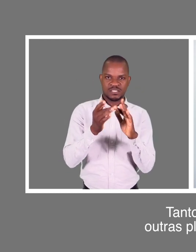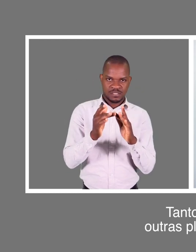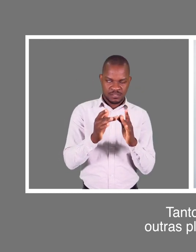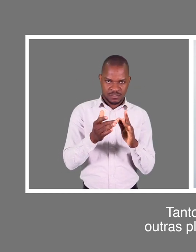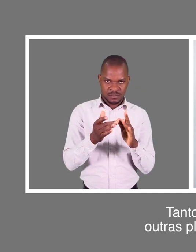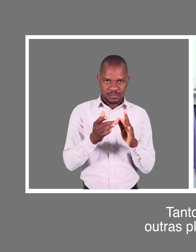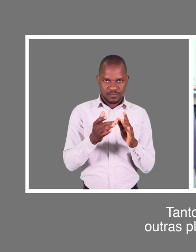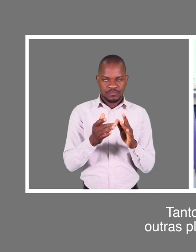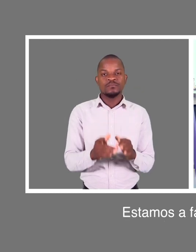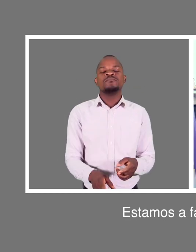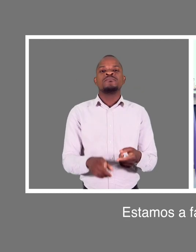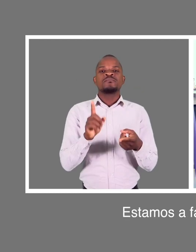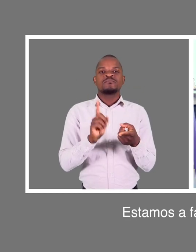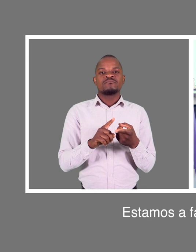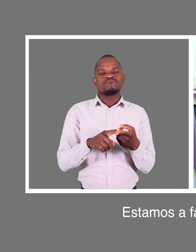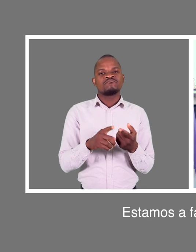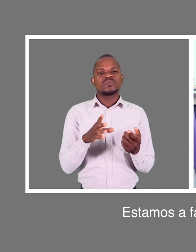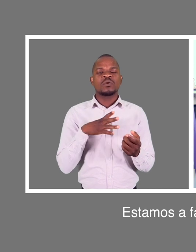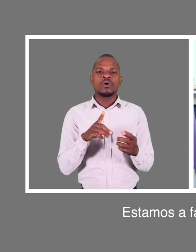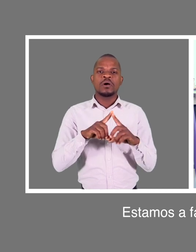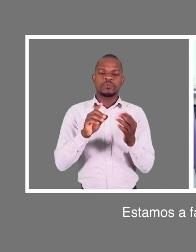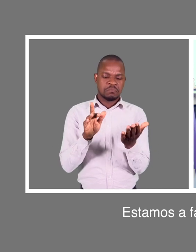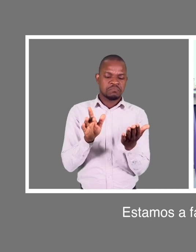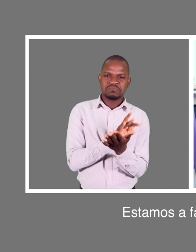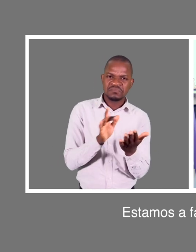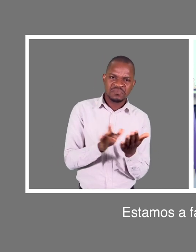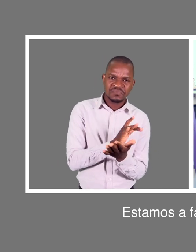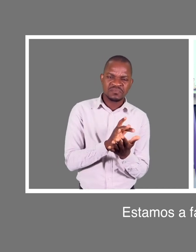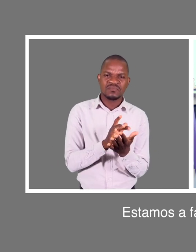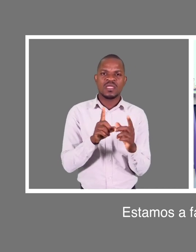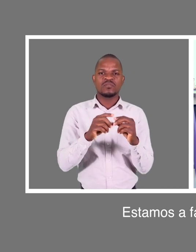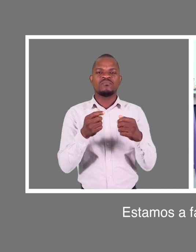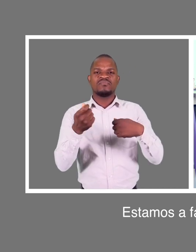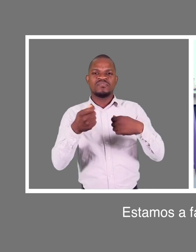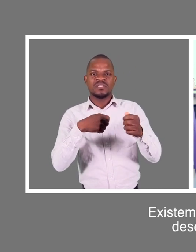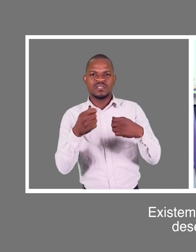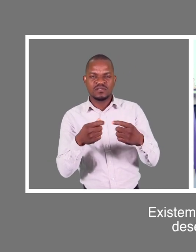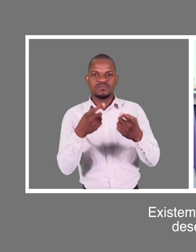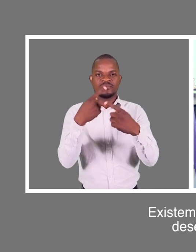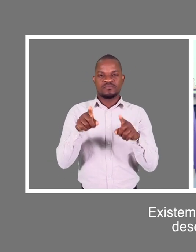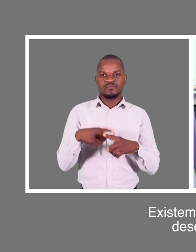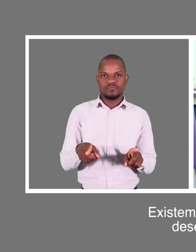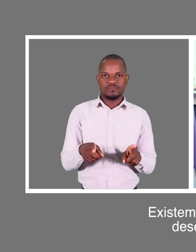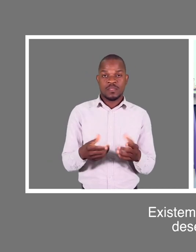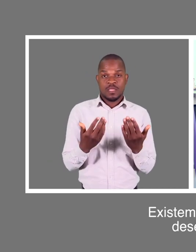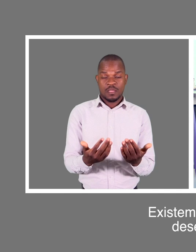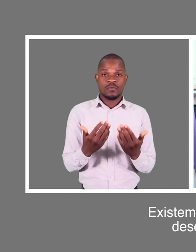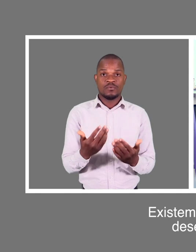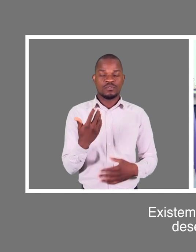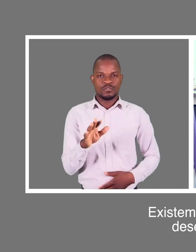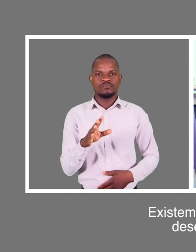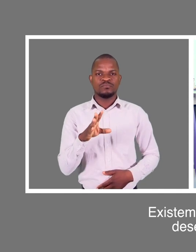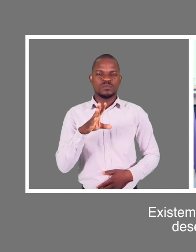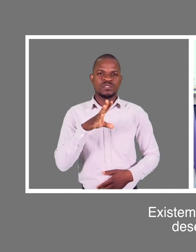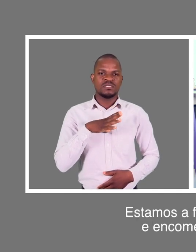plataformas relacionadas, e estamos a falar de um escritório virtual, porque existem escritórios virtuais, mas